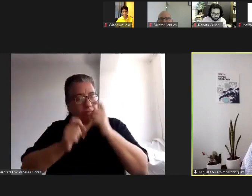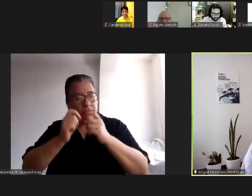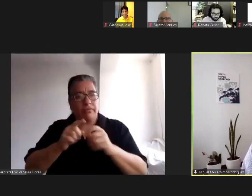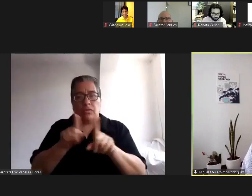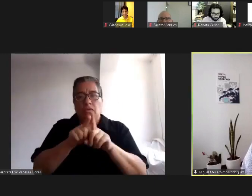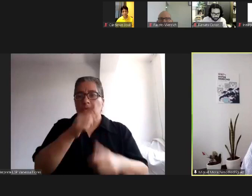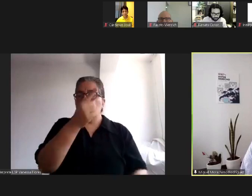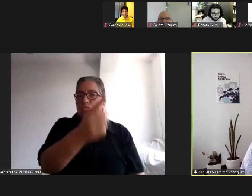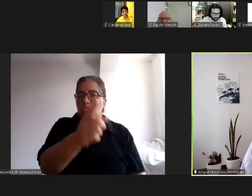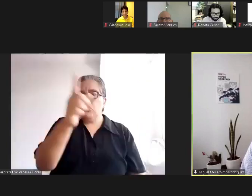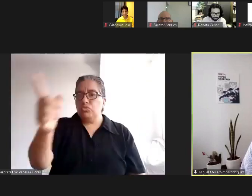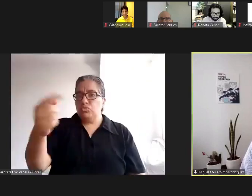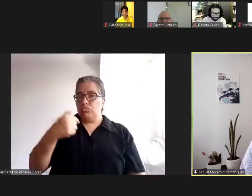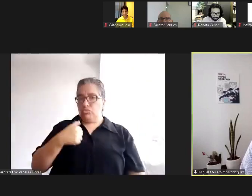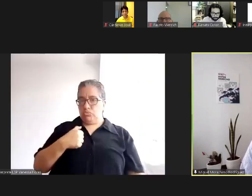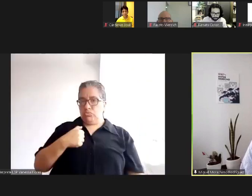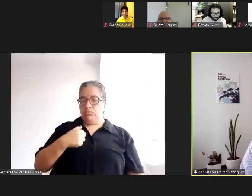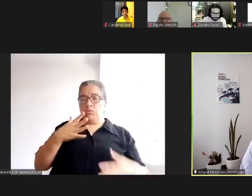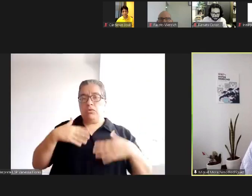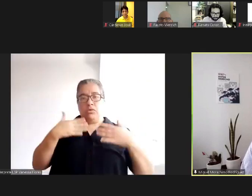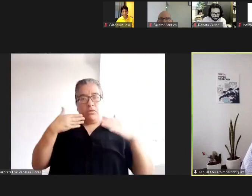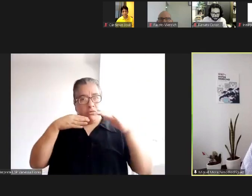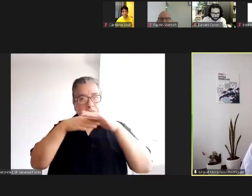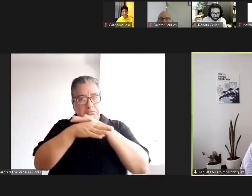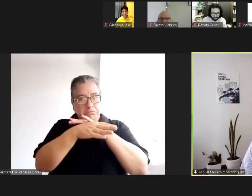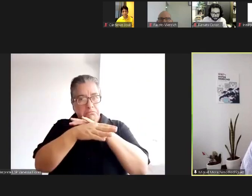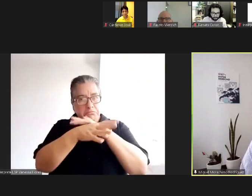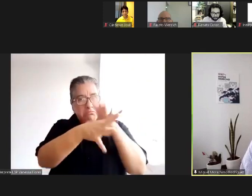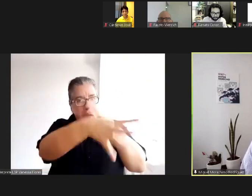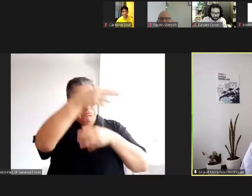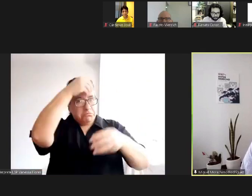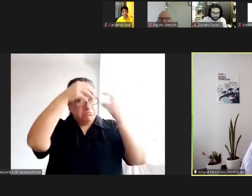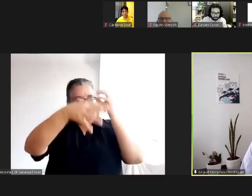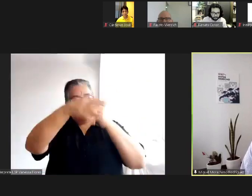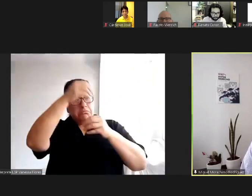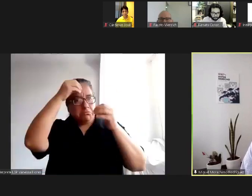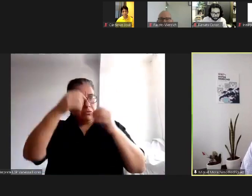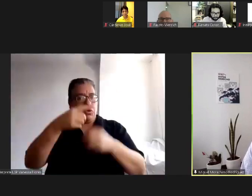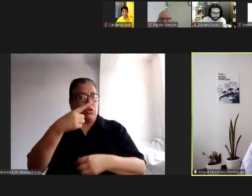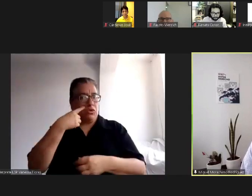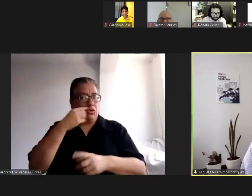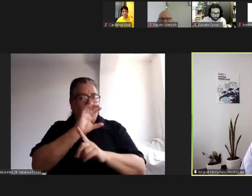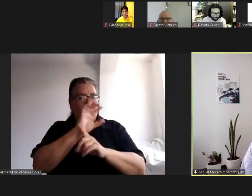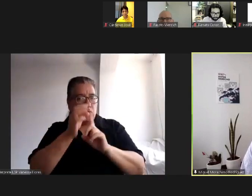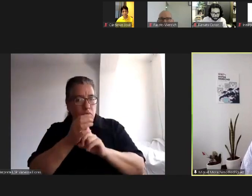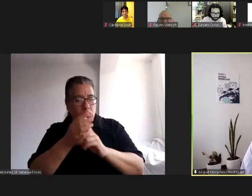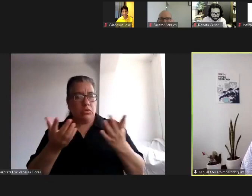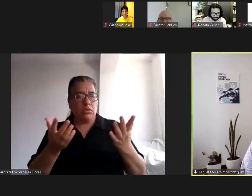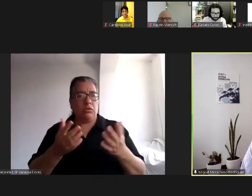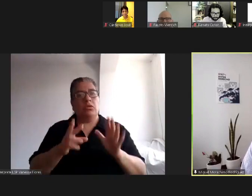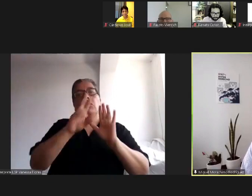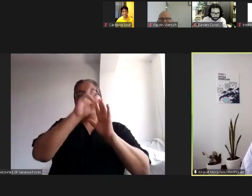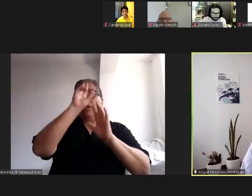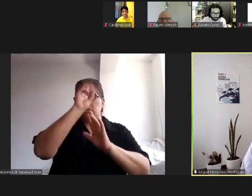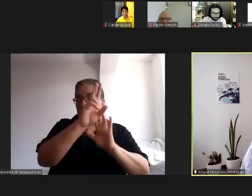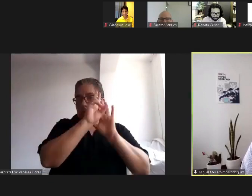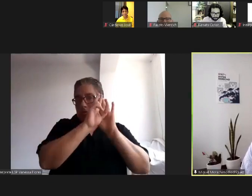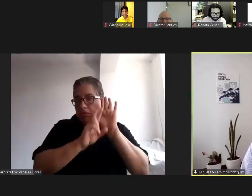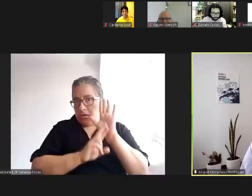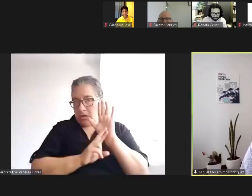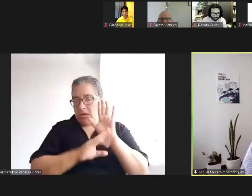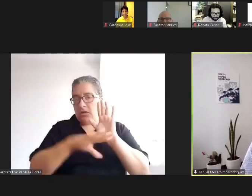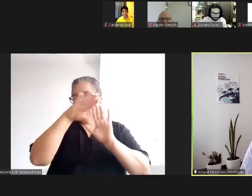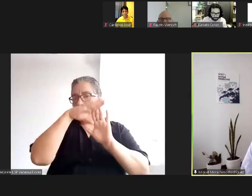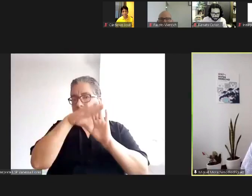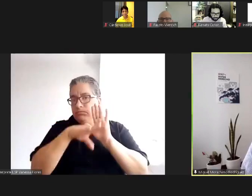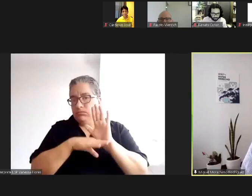yo, accedamos a la cultura y al conocimiento, bajo ciertas reglas, bajo ciertas excepciones, en ciertas circunstancias.